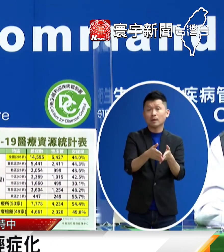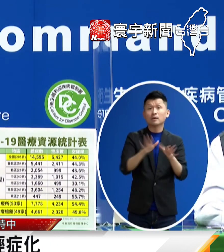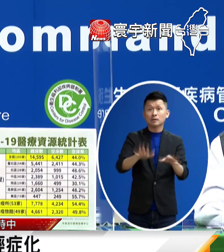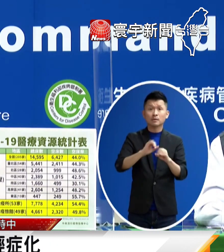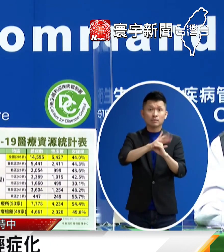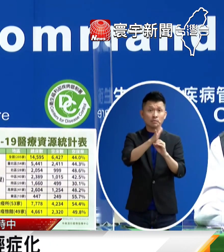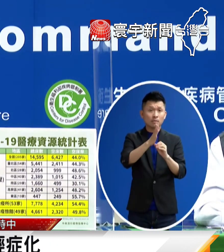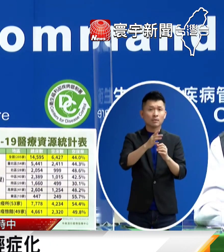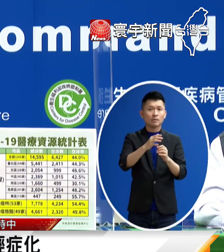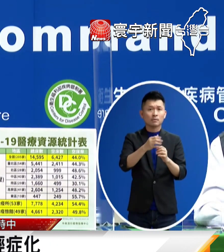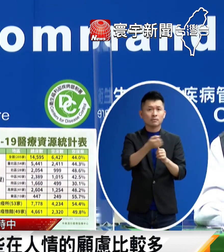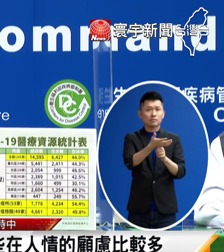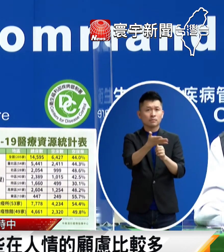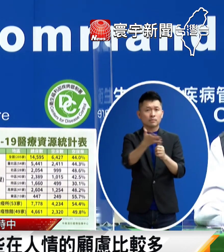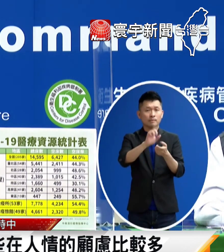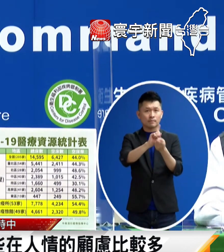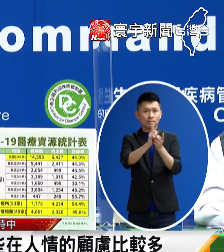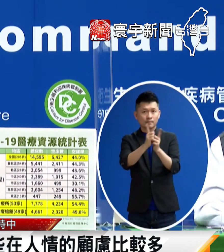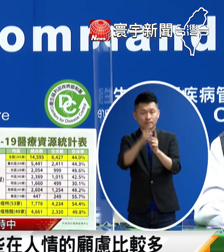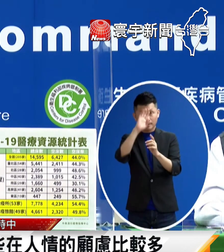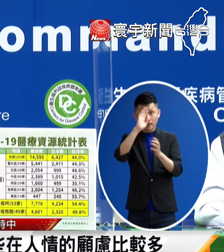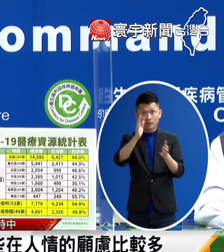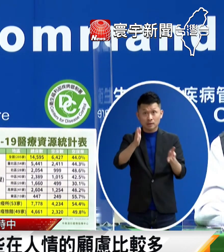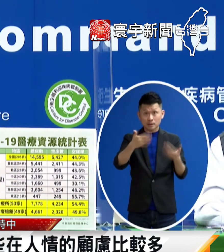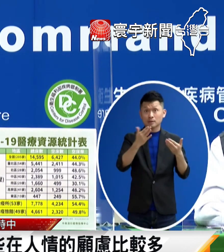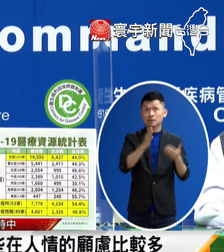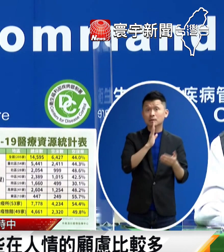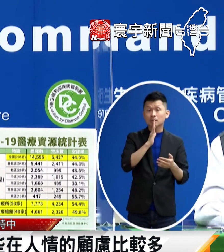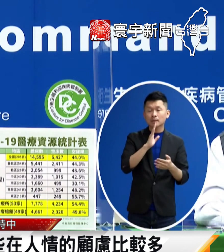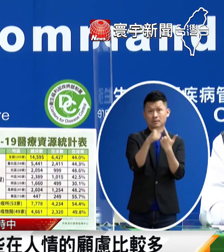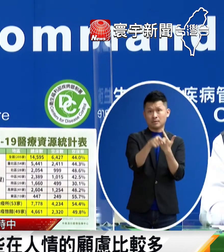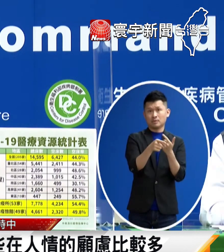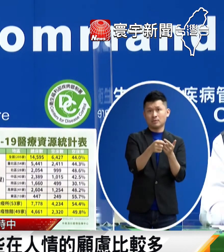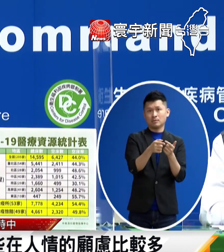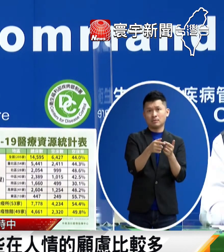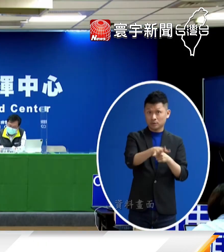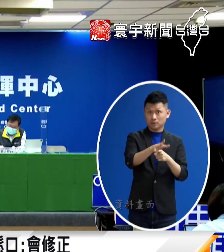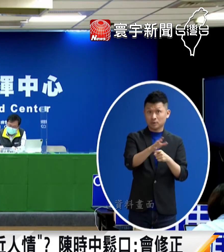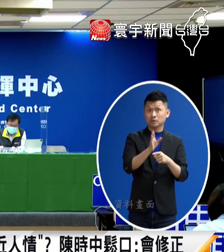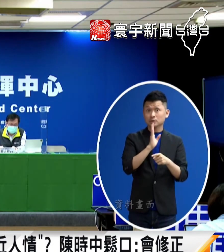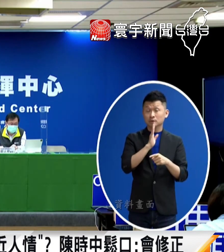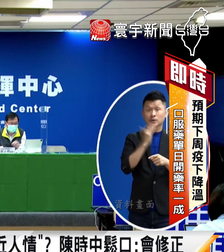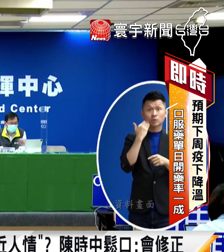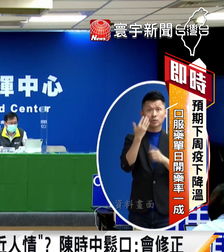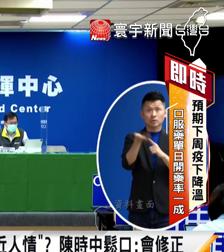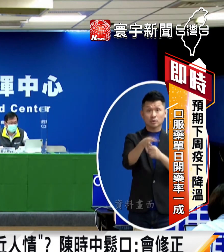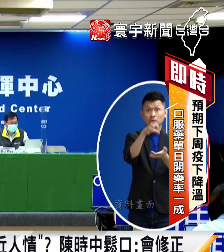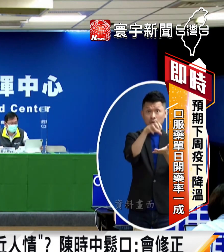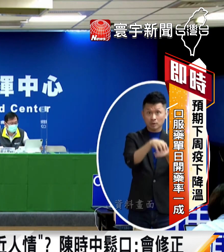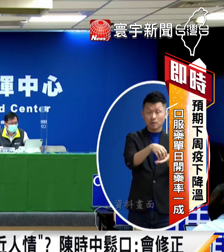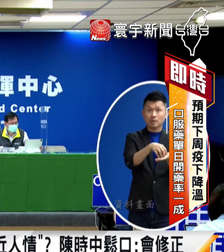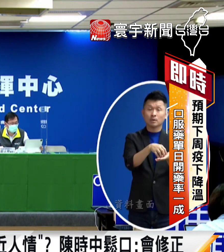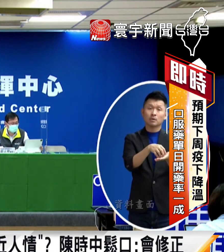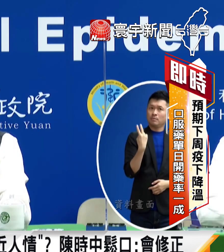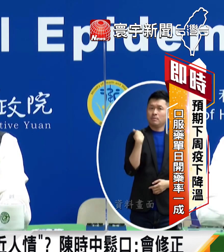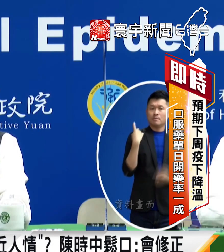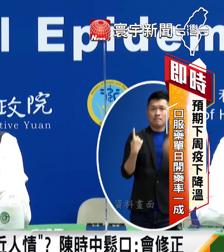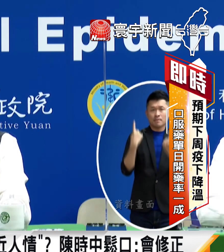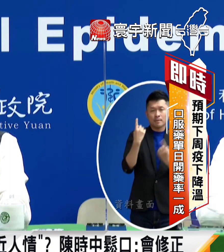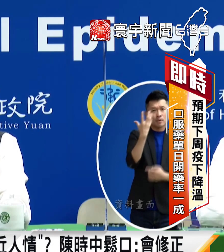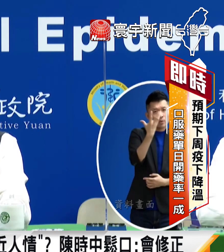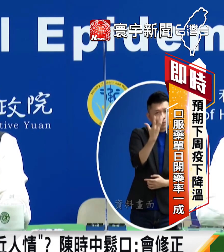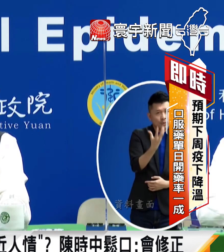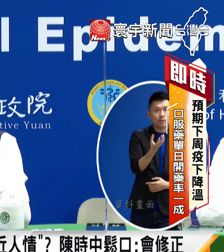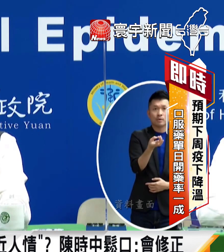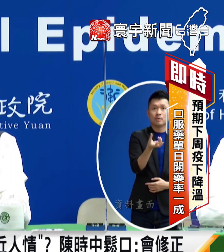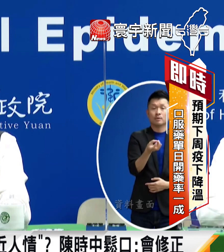化，好，那可以来思考一些在人情的顾虑比较多。 陈时中松口要找内政部民政局讨论，但本土累计